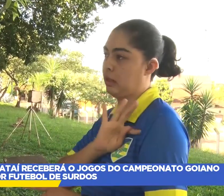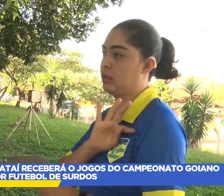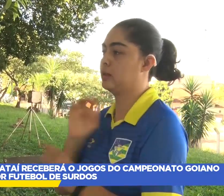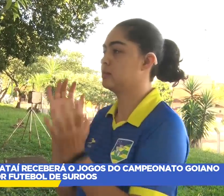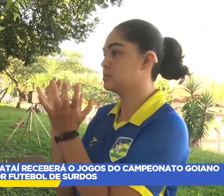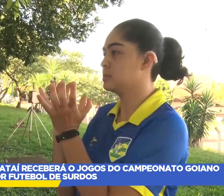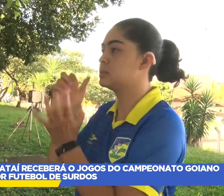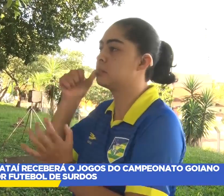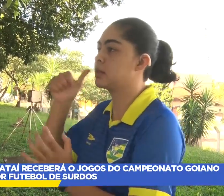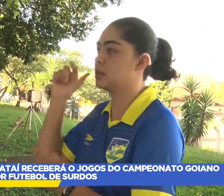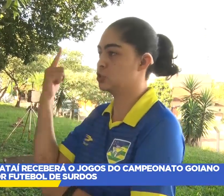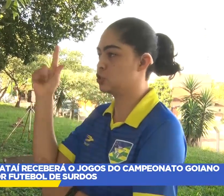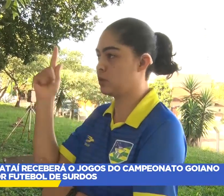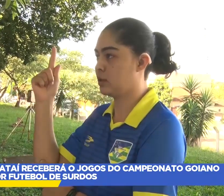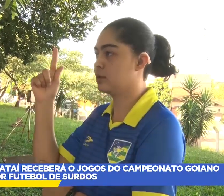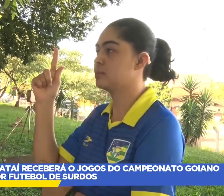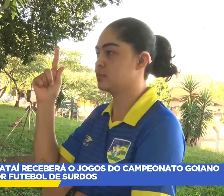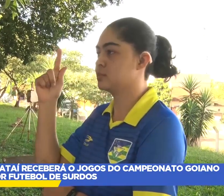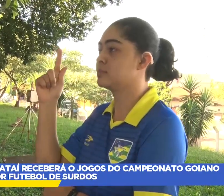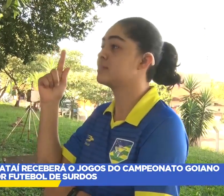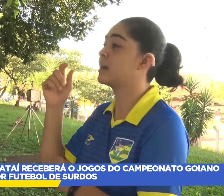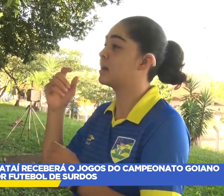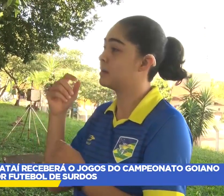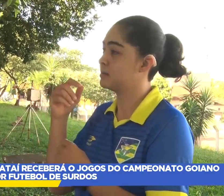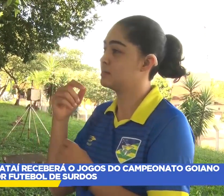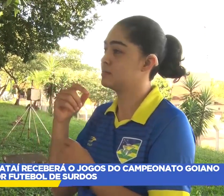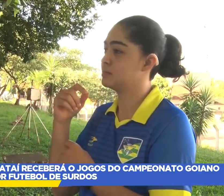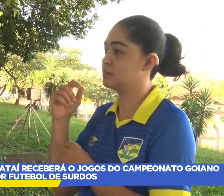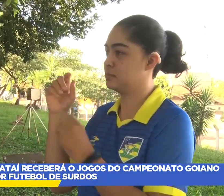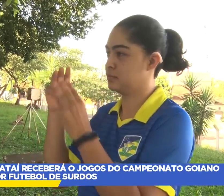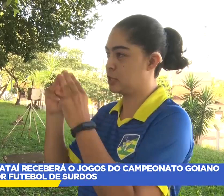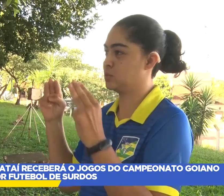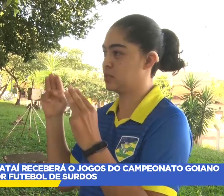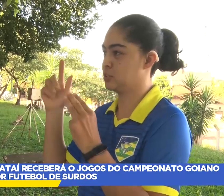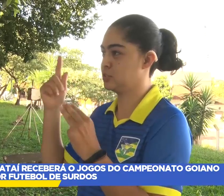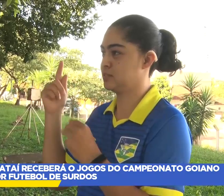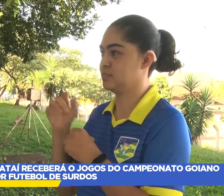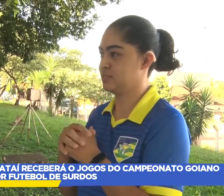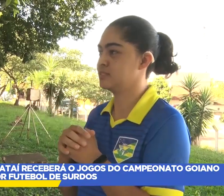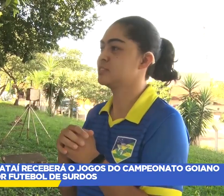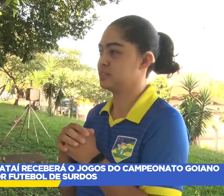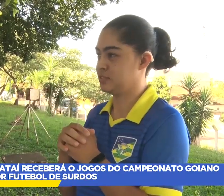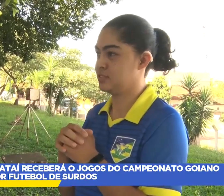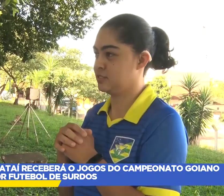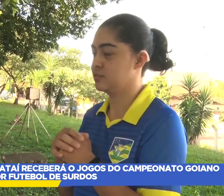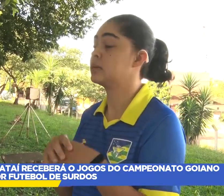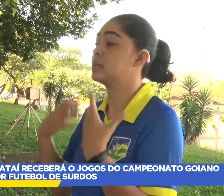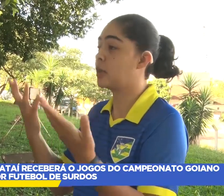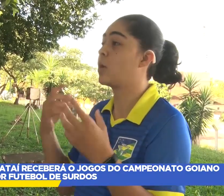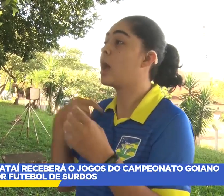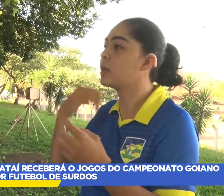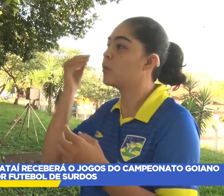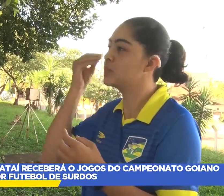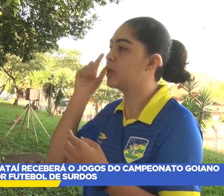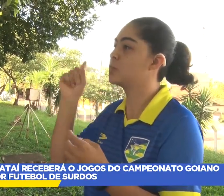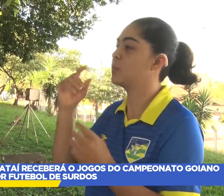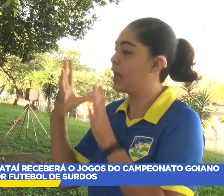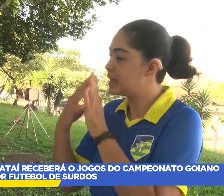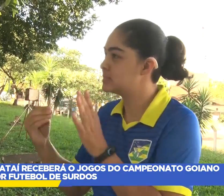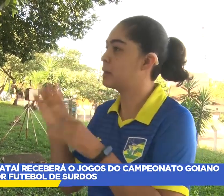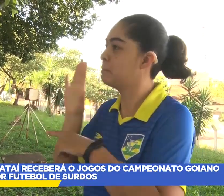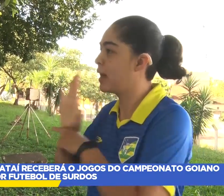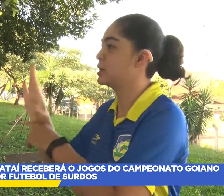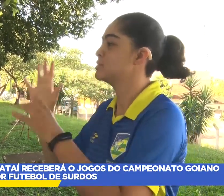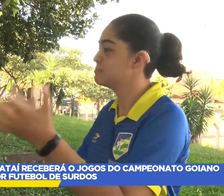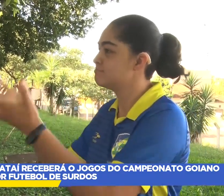do atletismo, né? E também técnica da seleção, do futebol de salão da Associação de Surdos de Goiânia. Então,